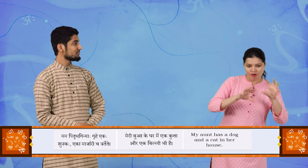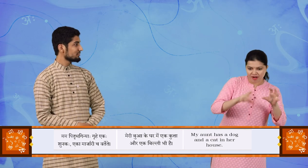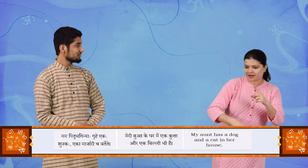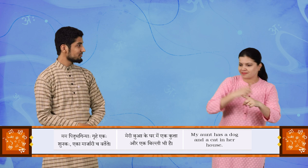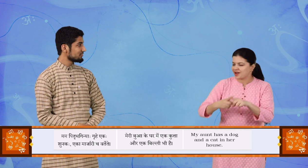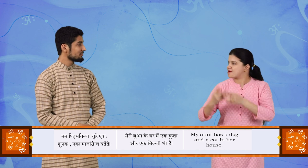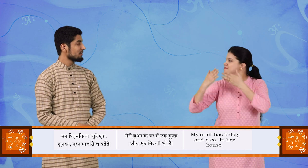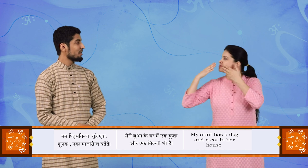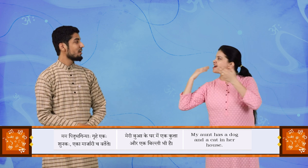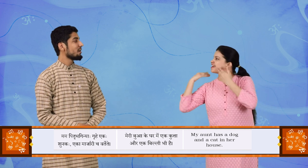मान